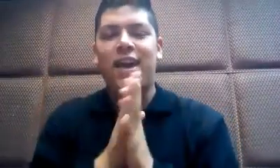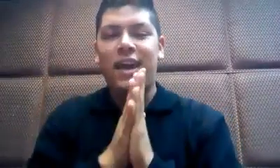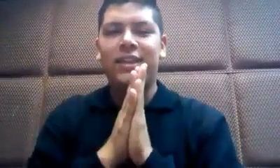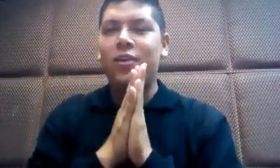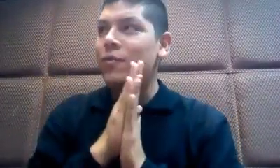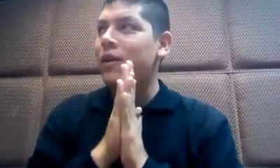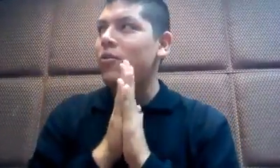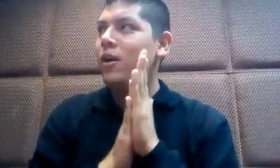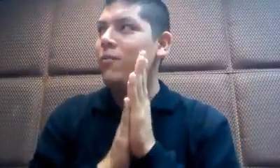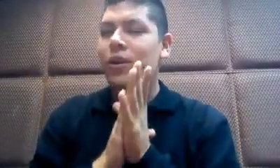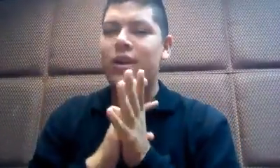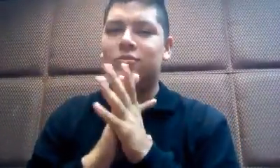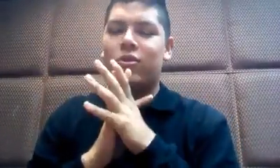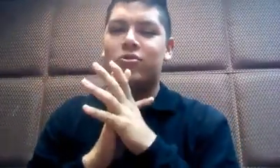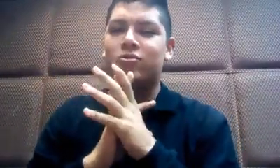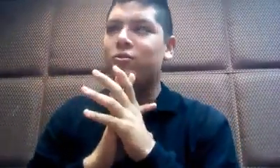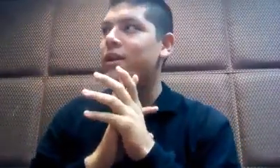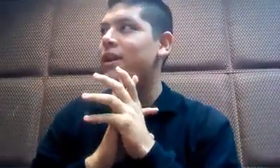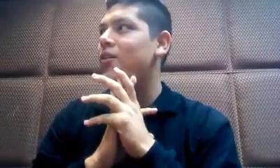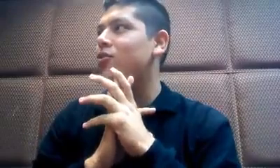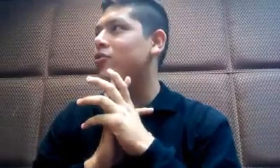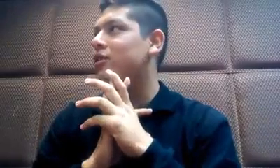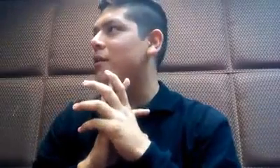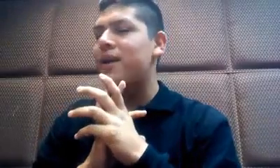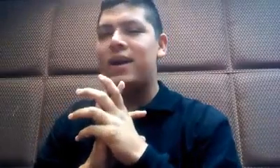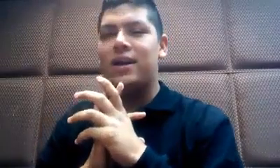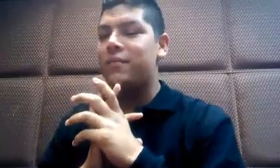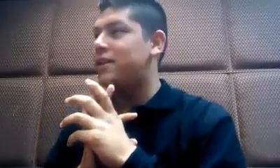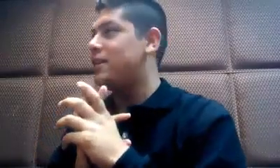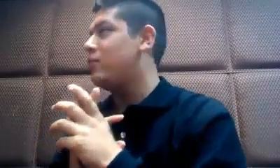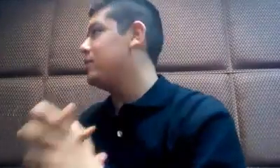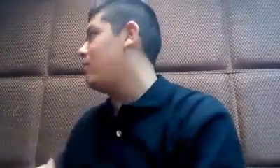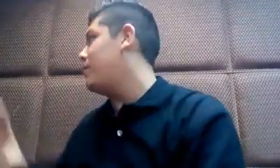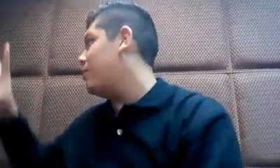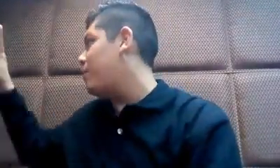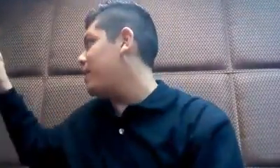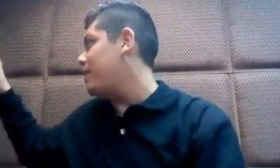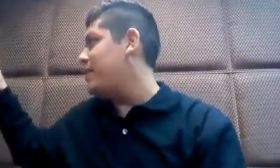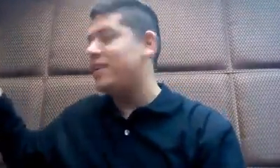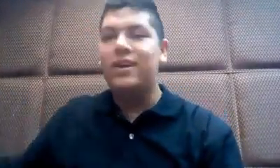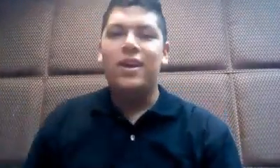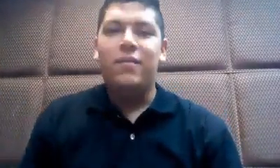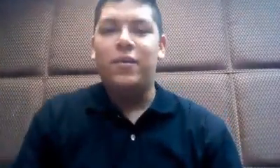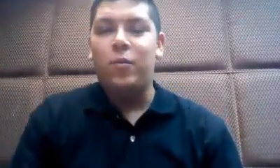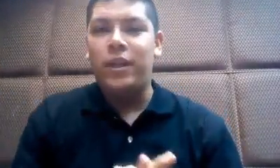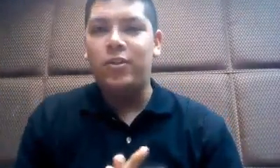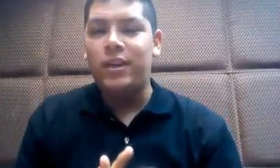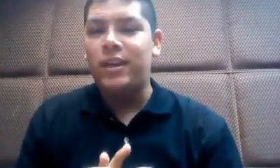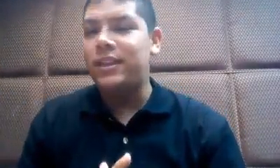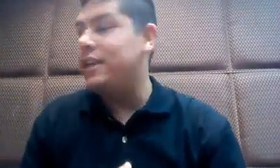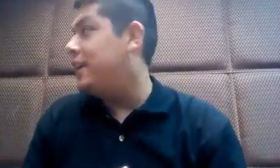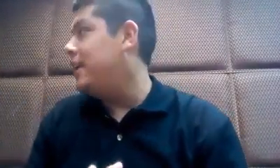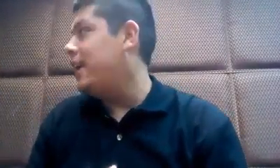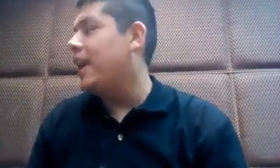el día de hoy vengo a ponerles gorro sobre otro tema, mientras voy a saludar a mi comparito que anda aquí, el